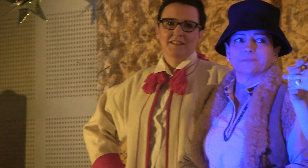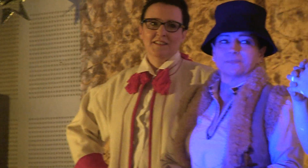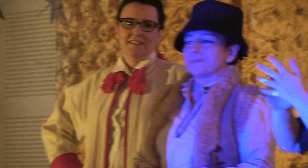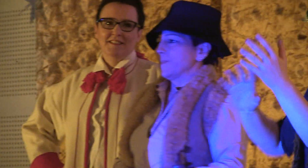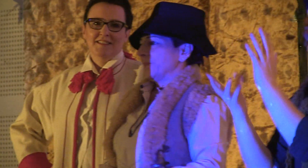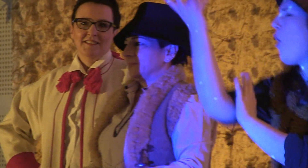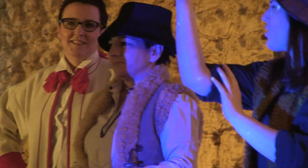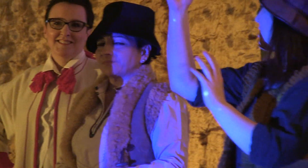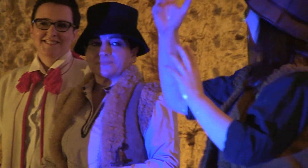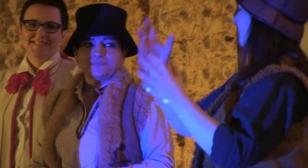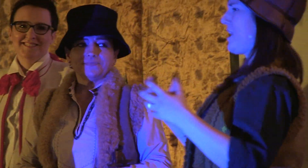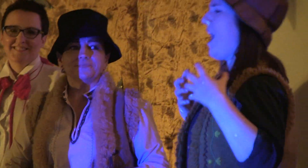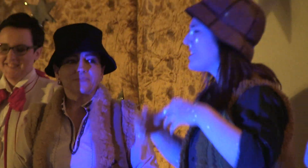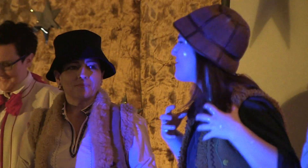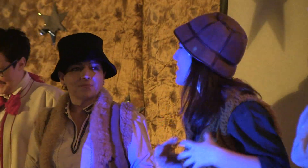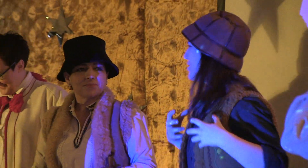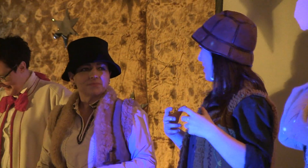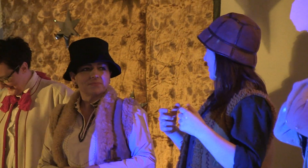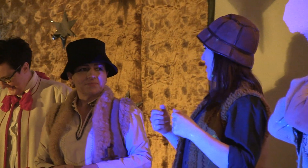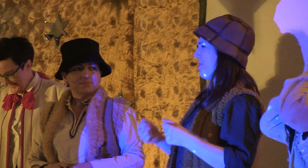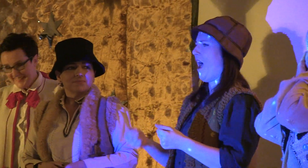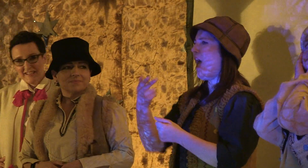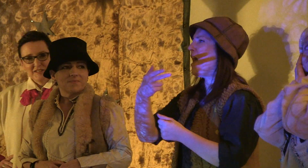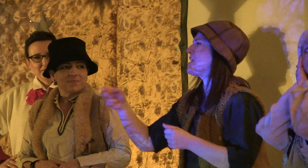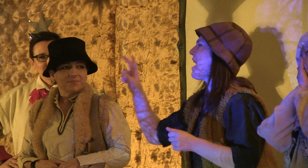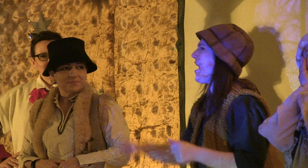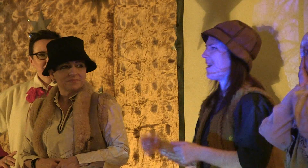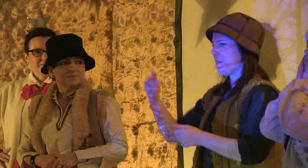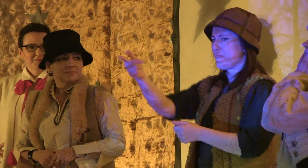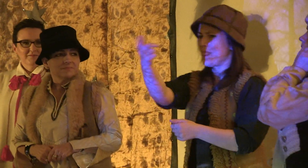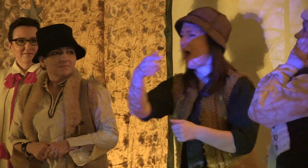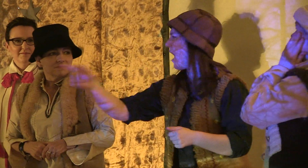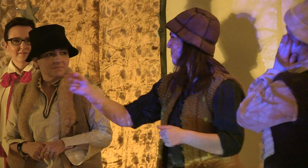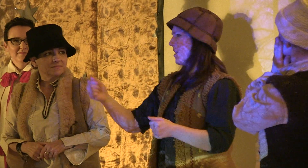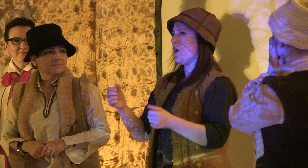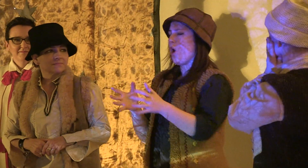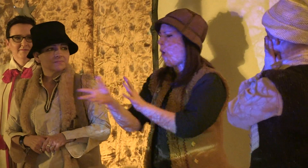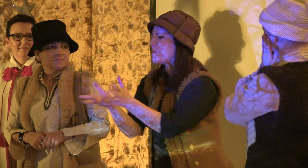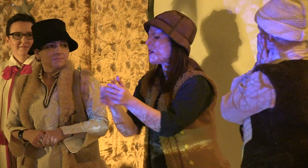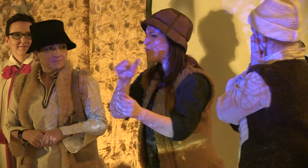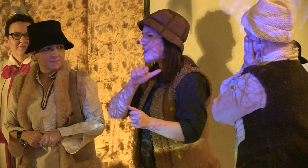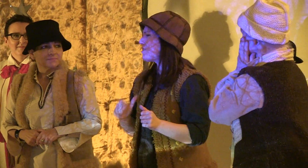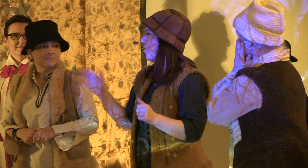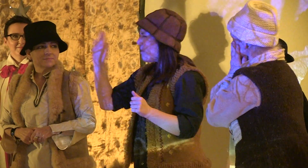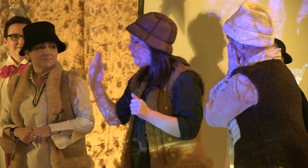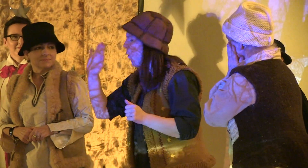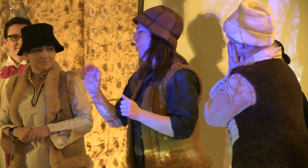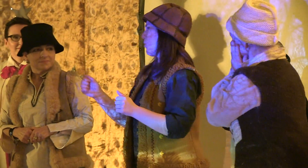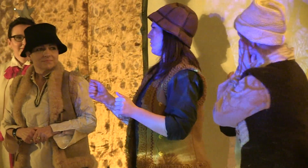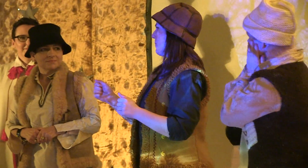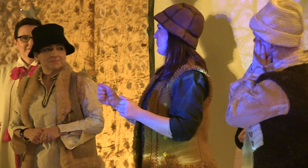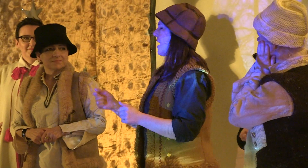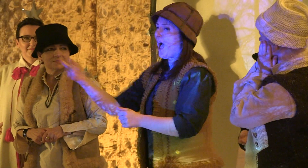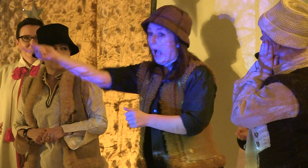Zostawmy szopy, ogniska, zwierzęta. Niech się nimi Bóg opiekuje. A